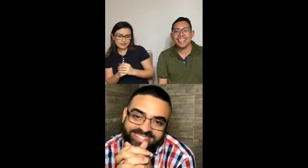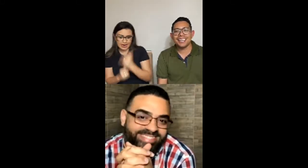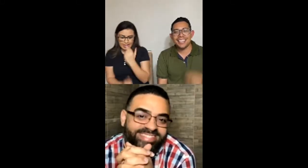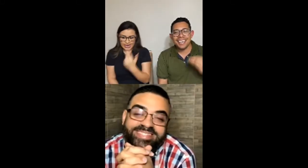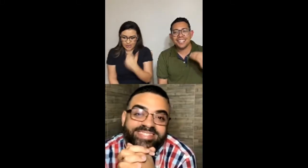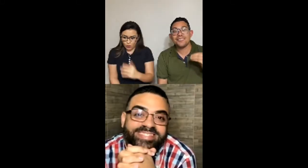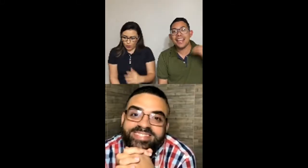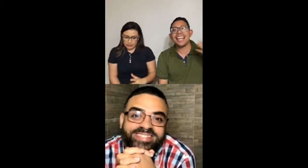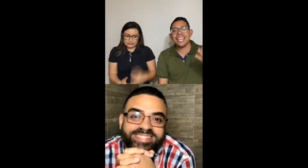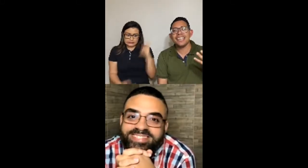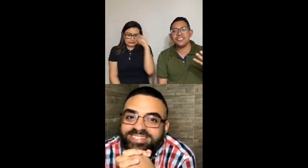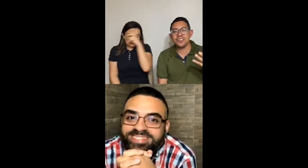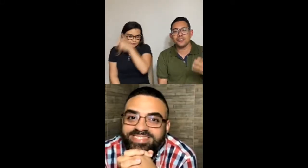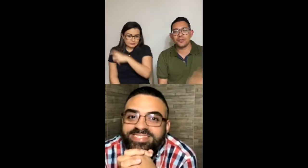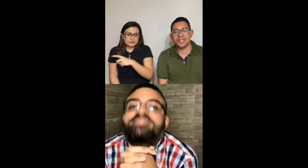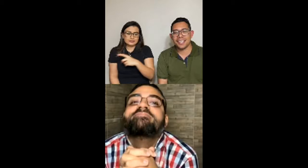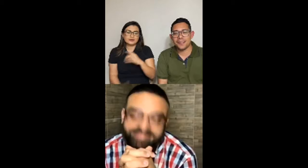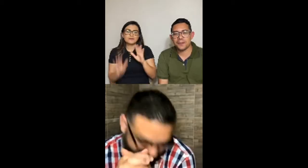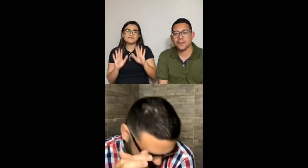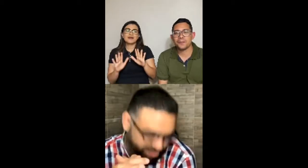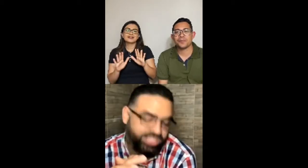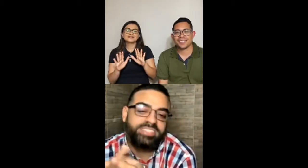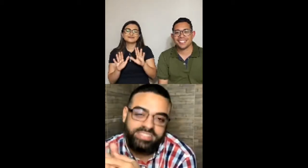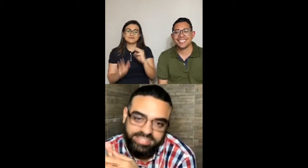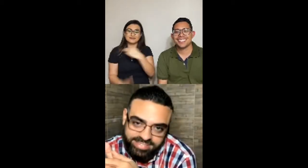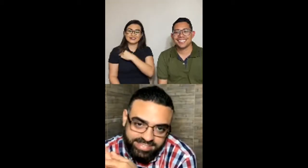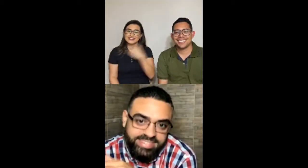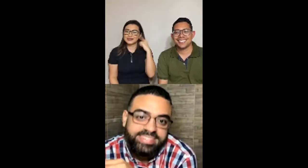perceber que vai além disso, né?